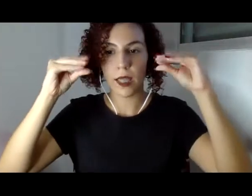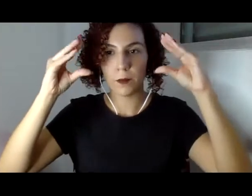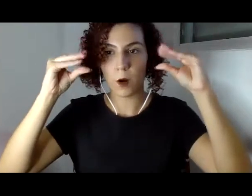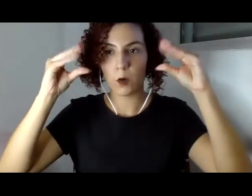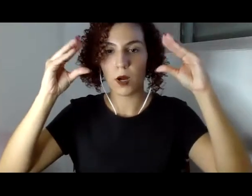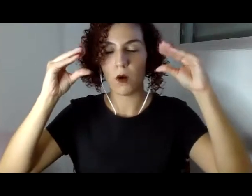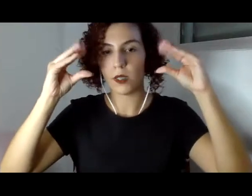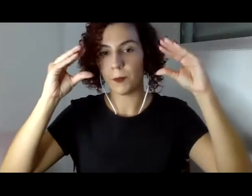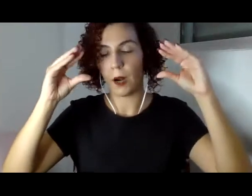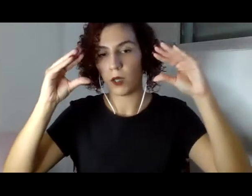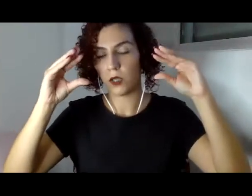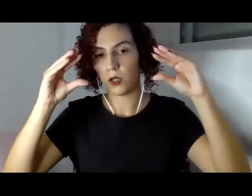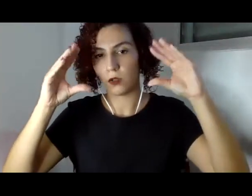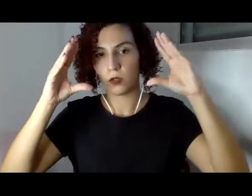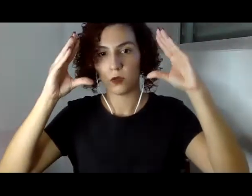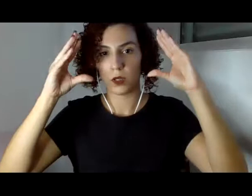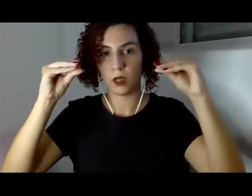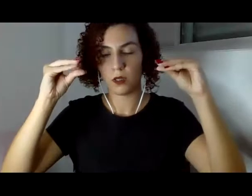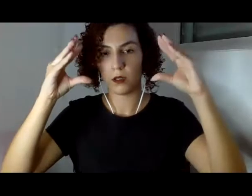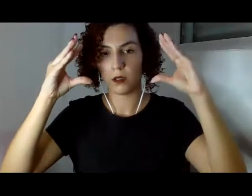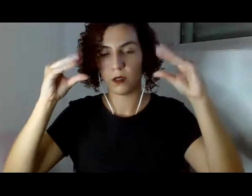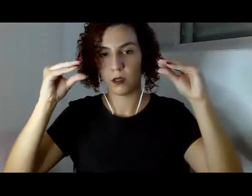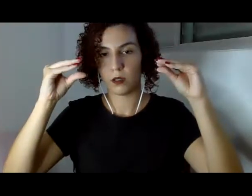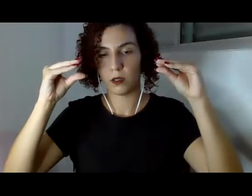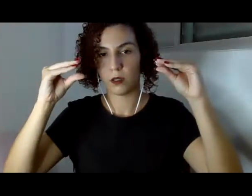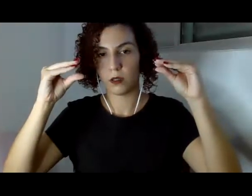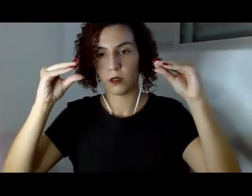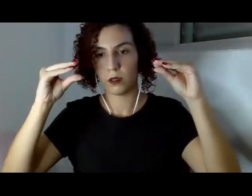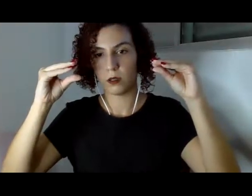isso lembra alguma coisa para alguém, gente? Isso aqui?